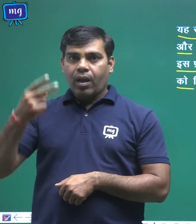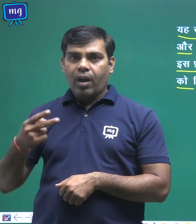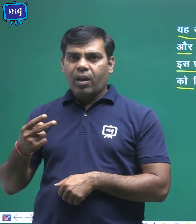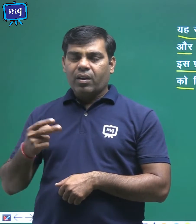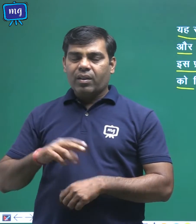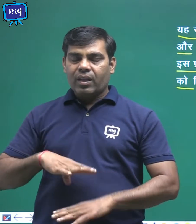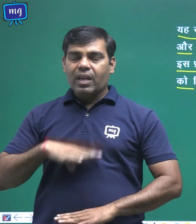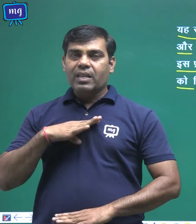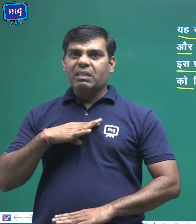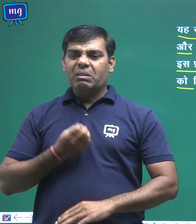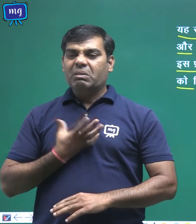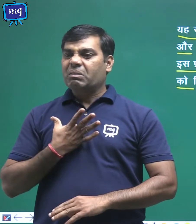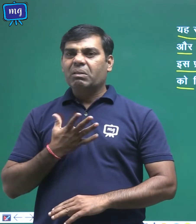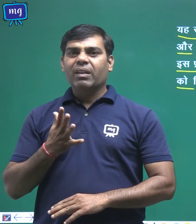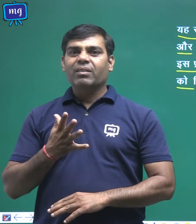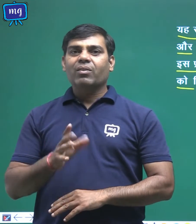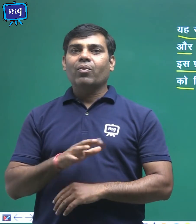असंतोष को